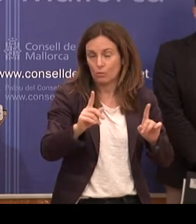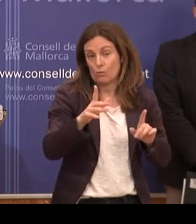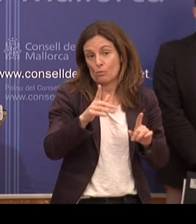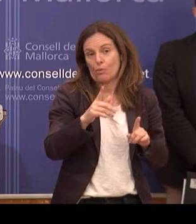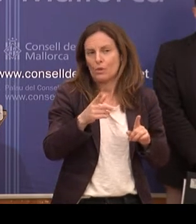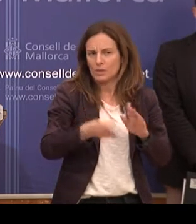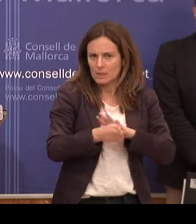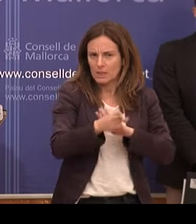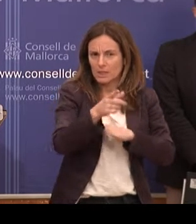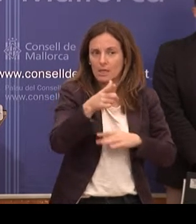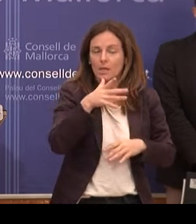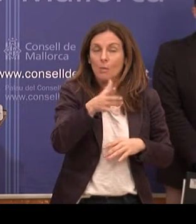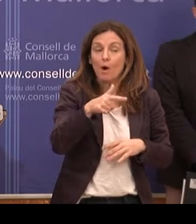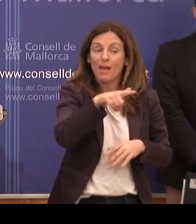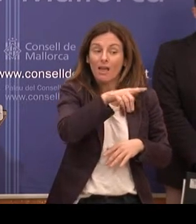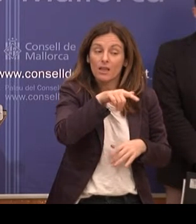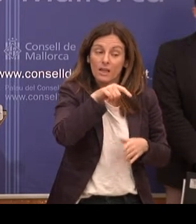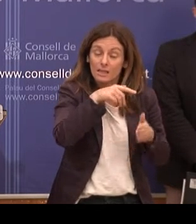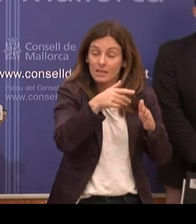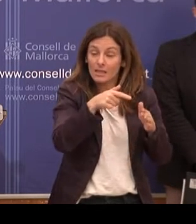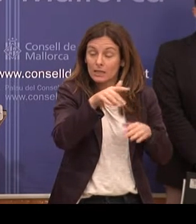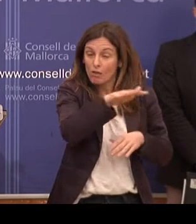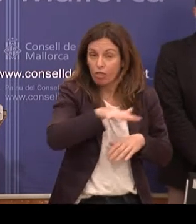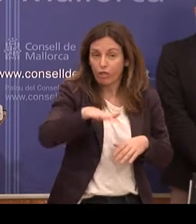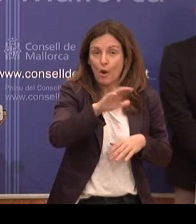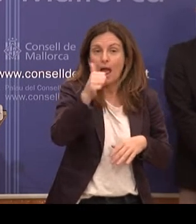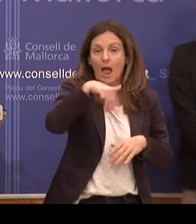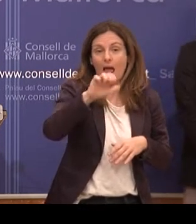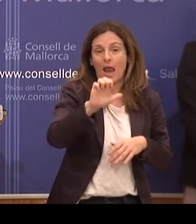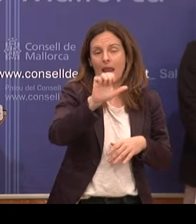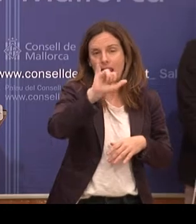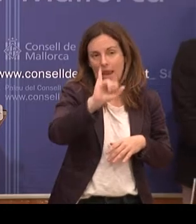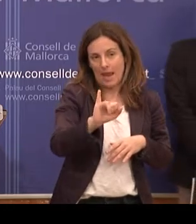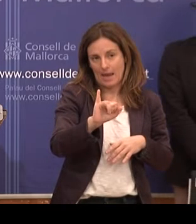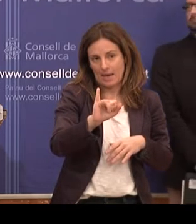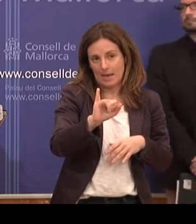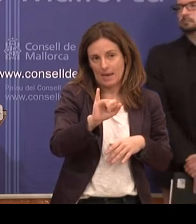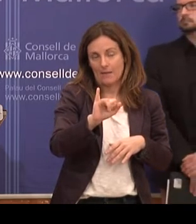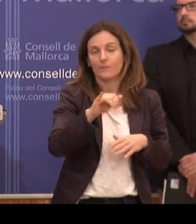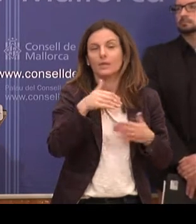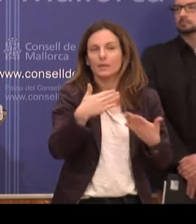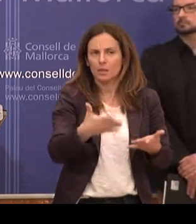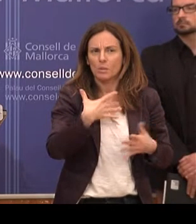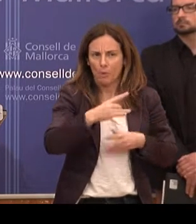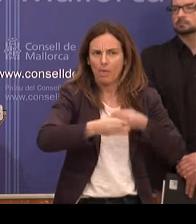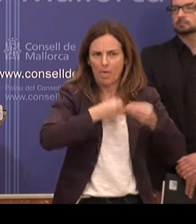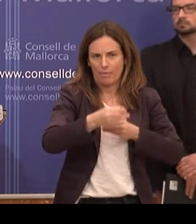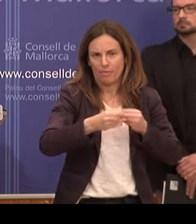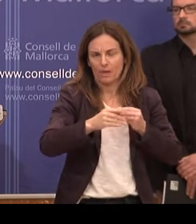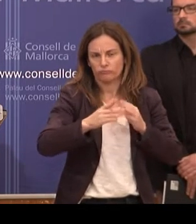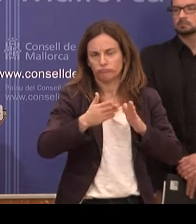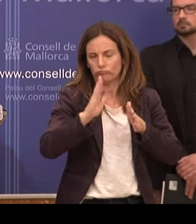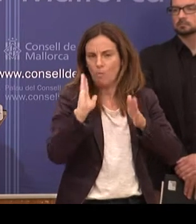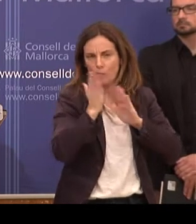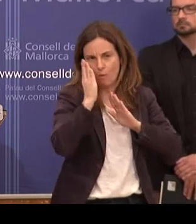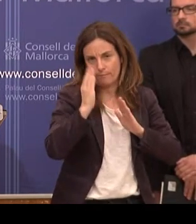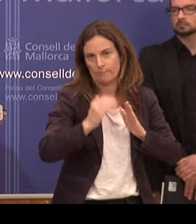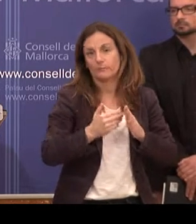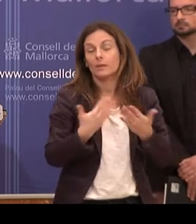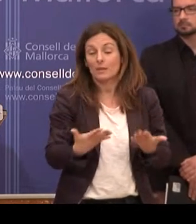d'inspecció, anar complint tant el pla d'inspeccions, els ajuntaments ja adherits, els ajuntaments que s'han adherit, jo crec que li han de donar una resposta